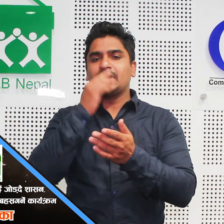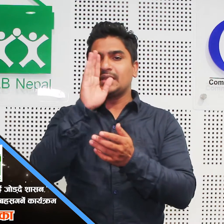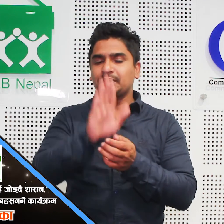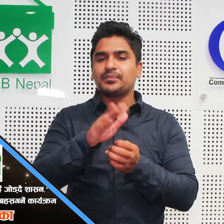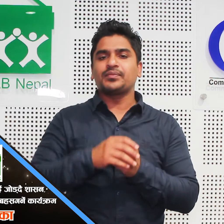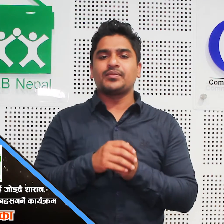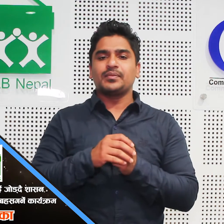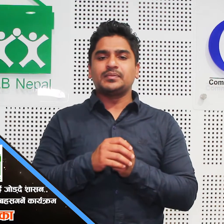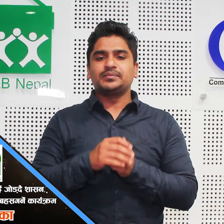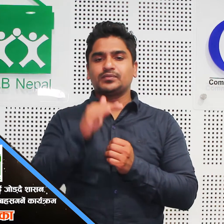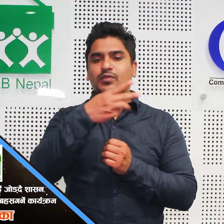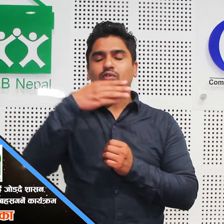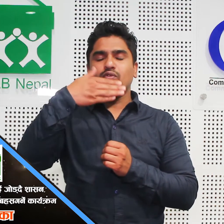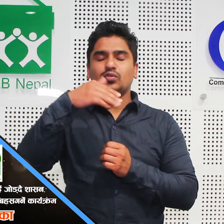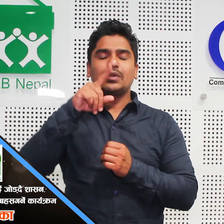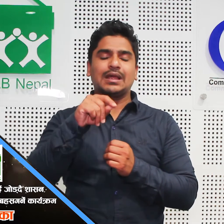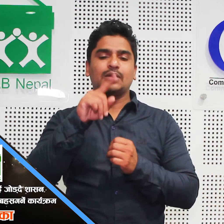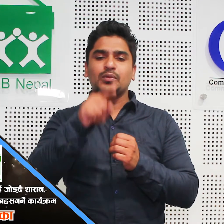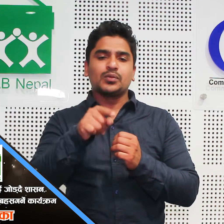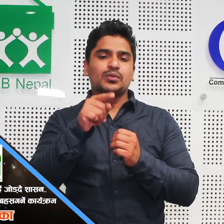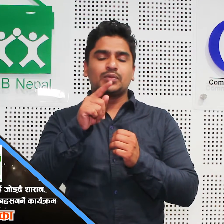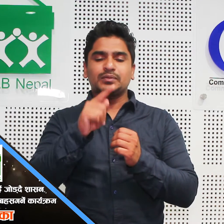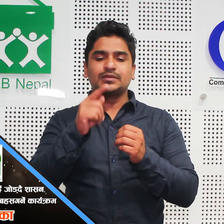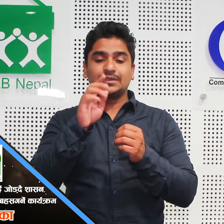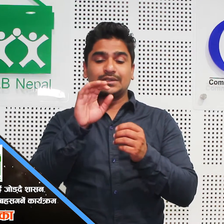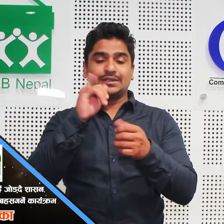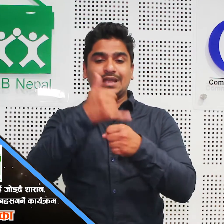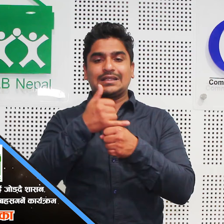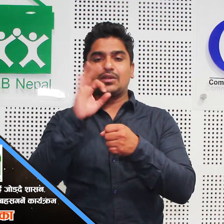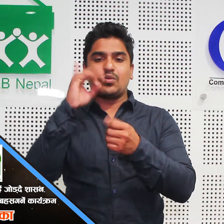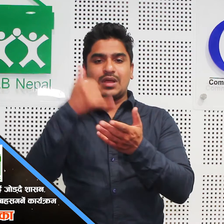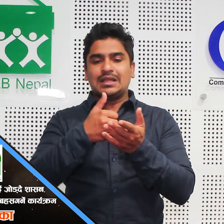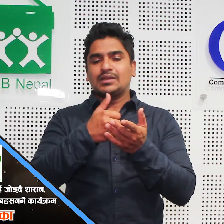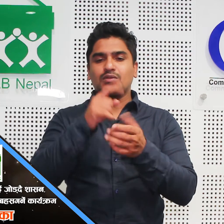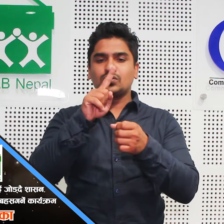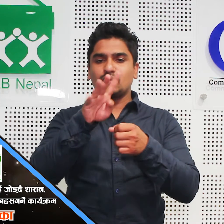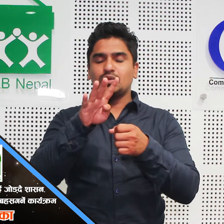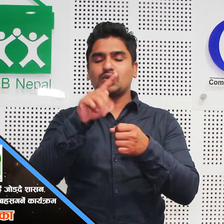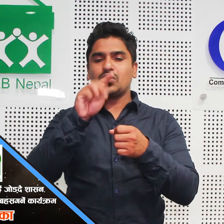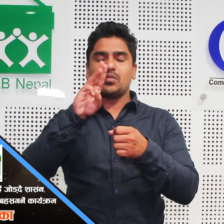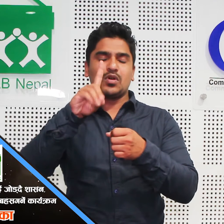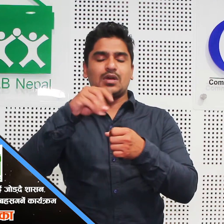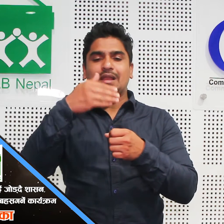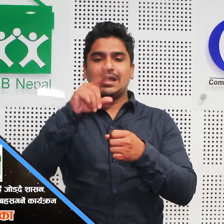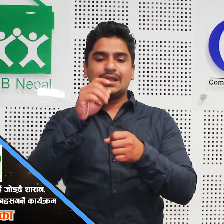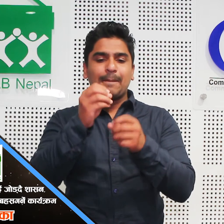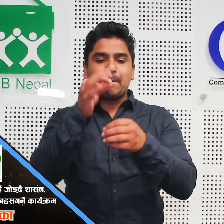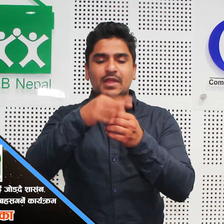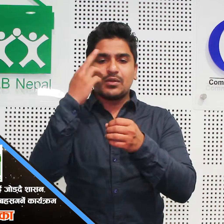साथी तोलाकान्त बगालेको रिपोर्ट। स्याङ्जाको वालिङ नगरपालिका 14 हुल्काङका कमलापति डुम्रेले व्यावसायिक रूपमा कृषि खेती गर्दै आउनु